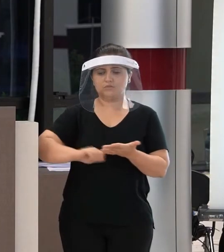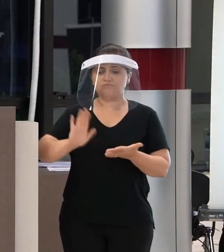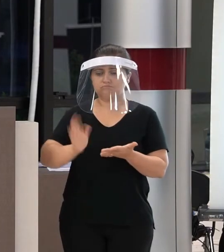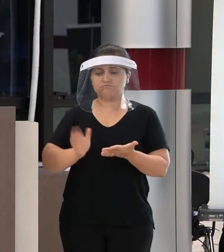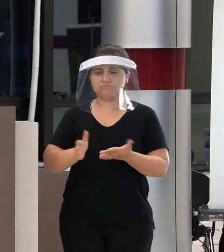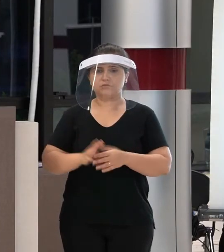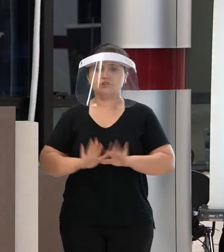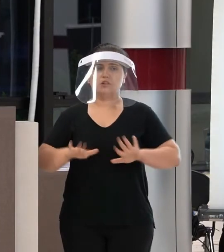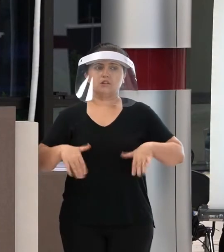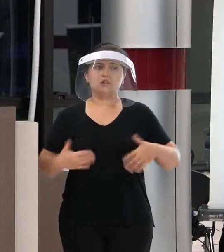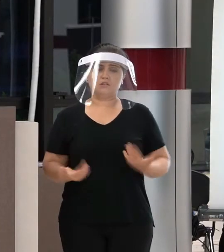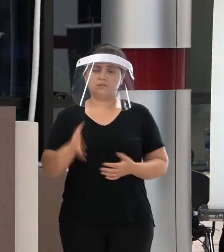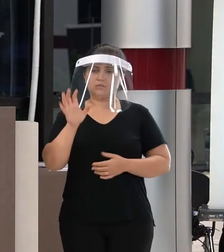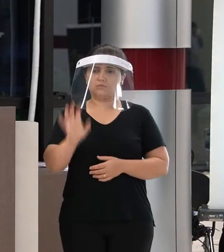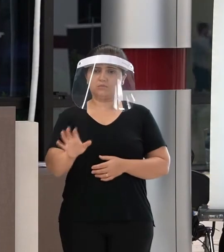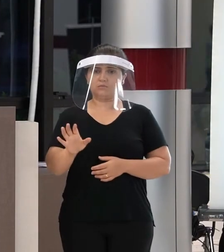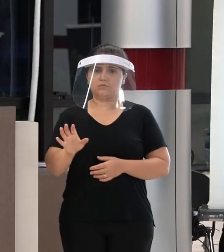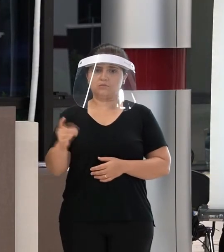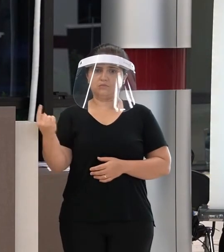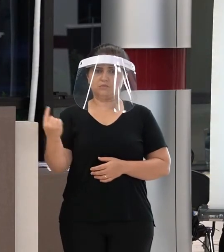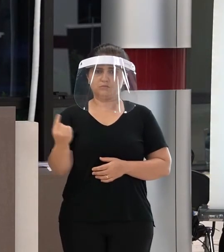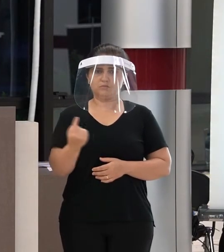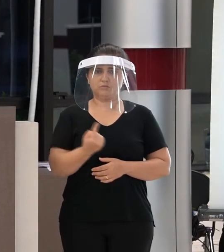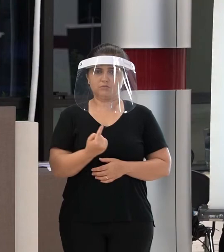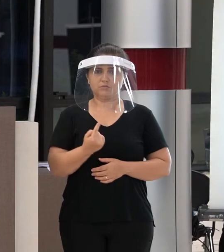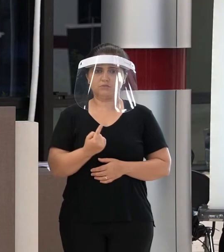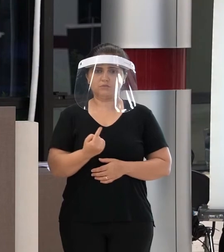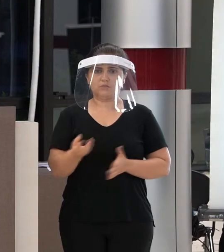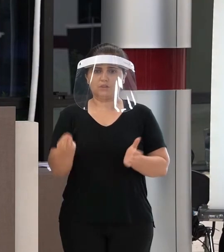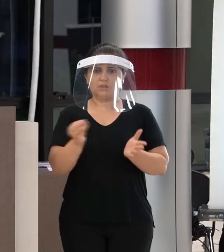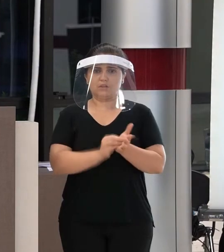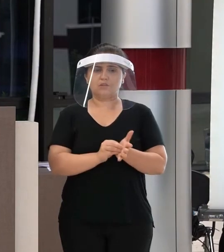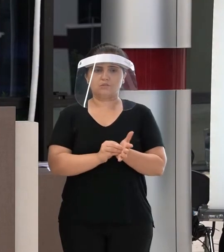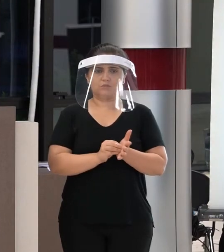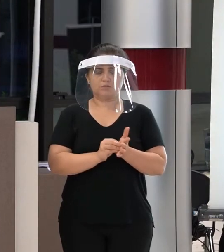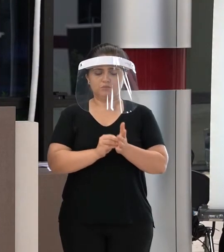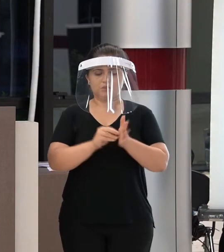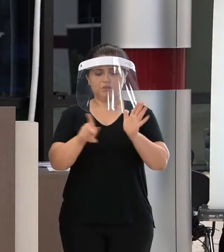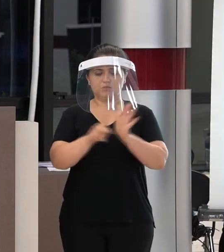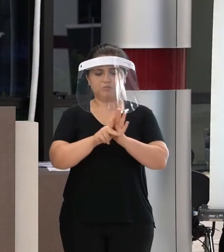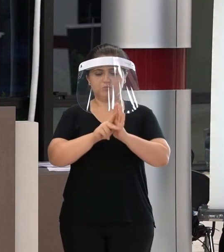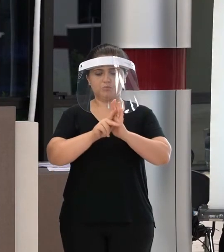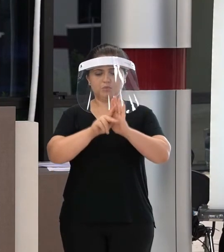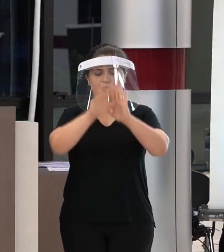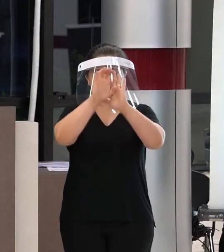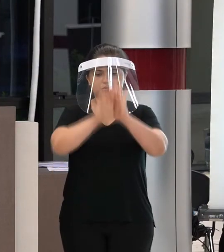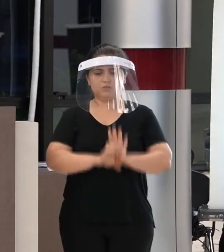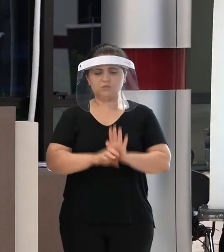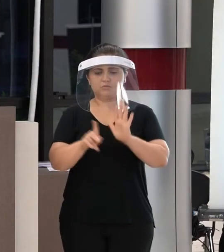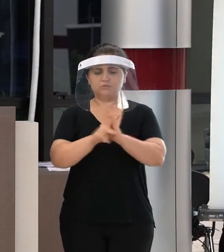E aí, com isso, você vem... Isso aqui eu costumo colocar no corpo do e-mail para chamar a atenção do